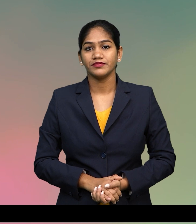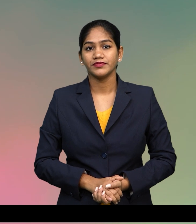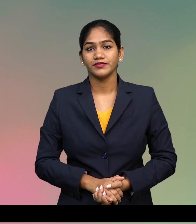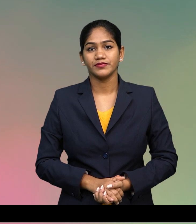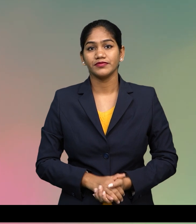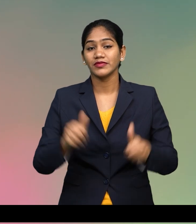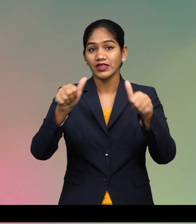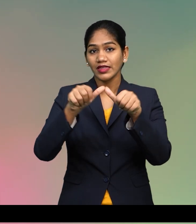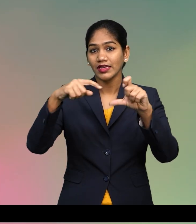ఏరోట్రోపోలిస్,